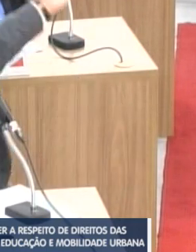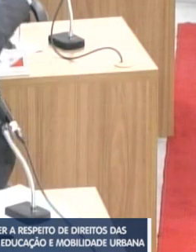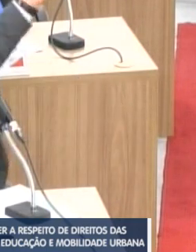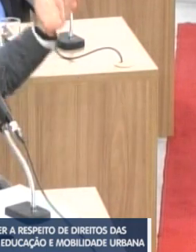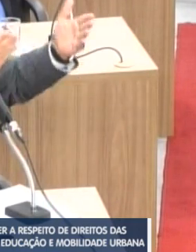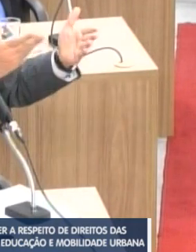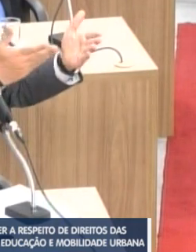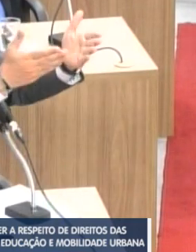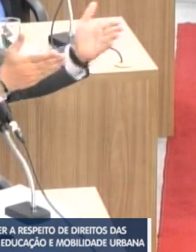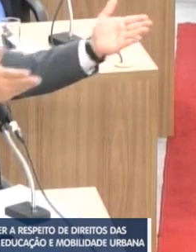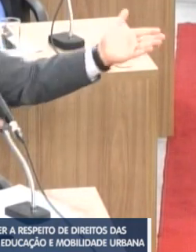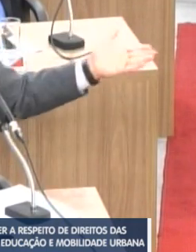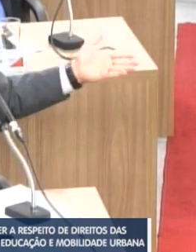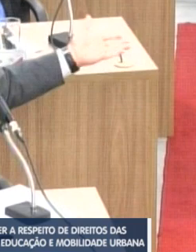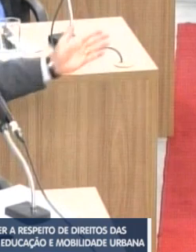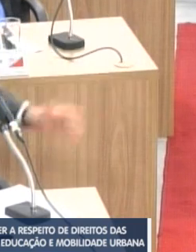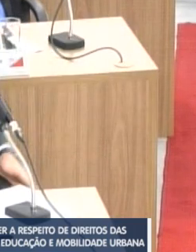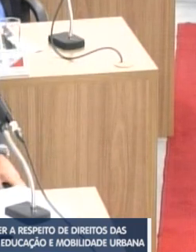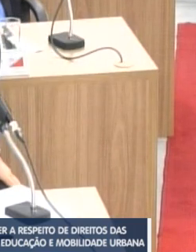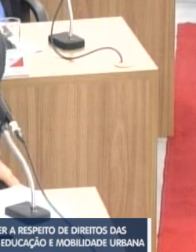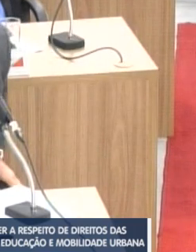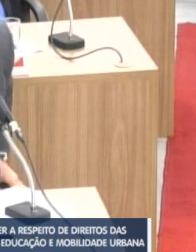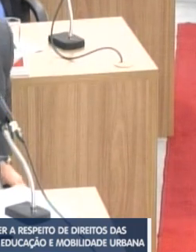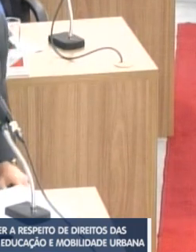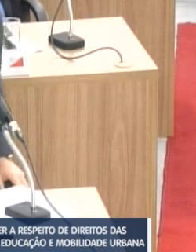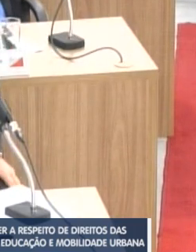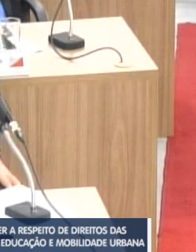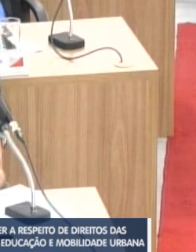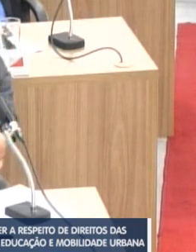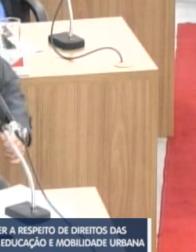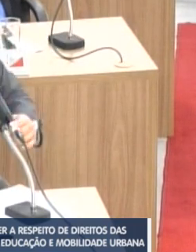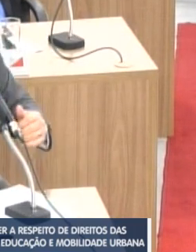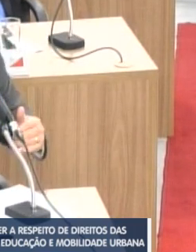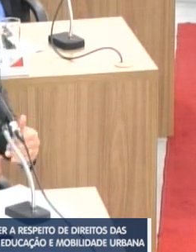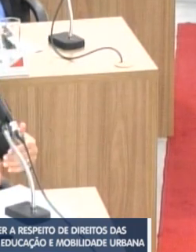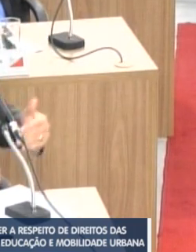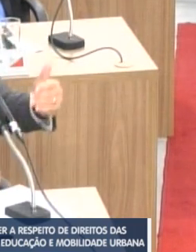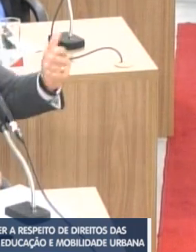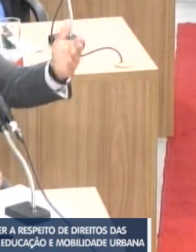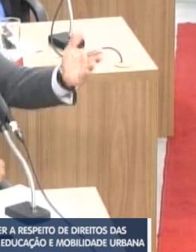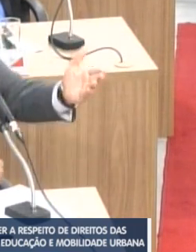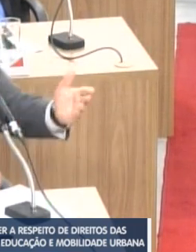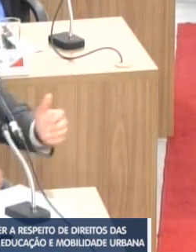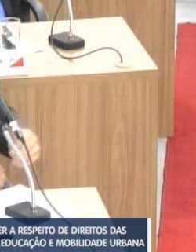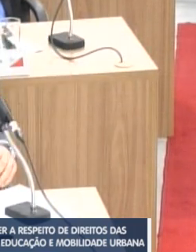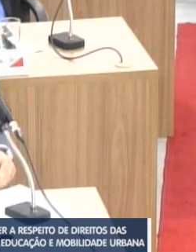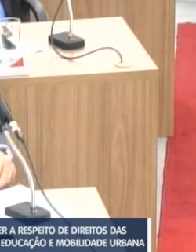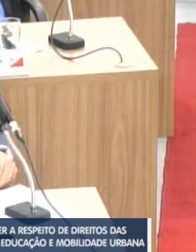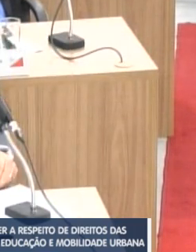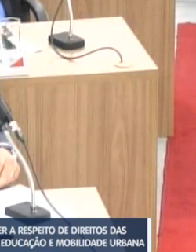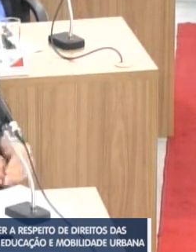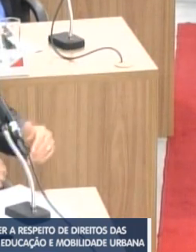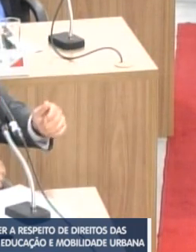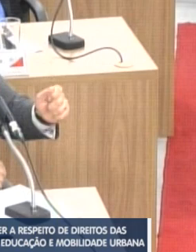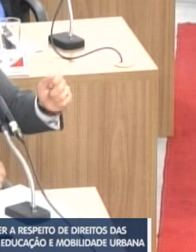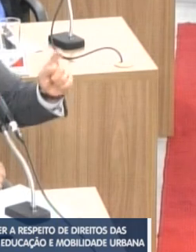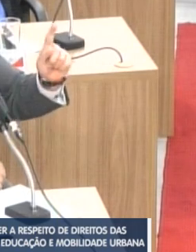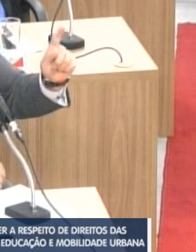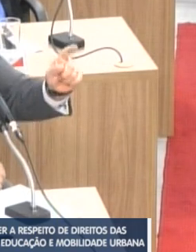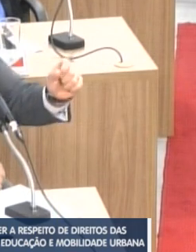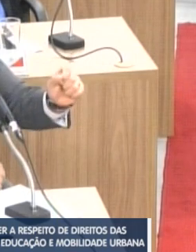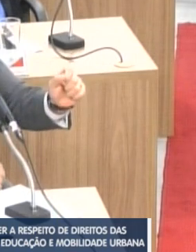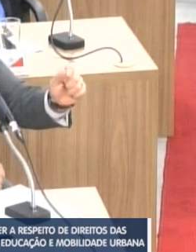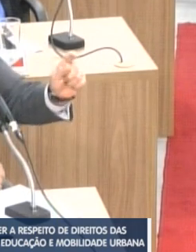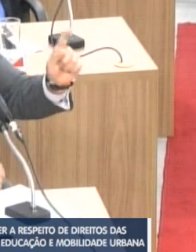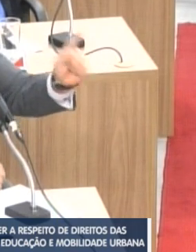recursos. Falou aqui naquela mesma audiência que você citou aqui. Então, eu queria me solidarizar com você, dizer que